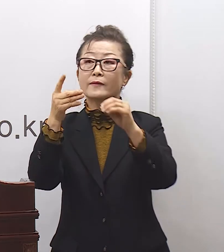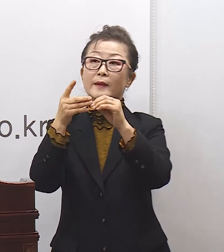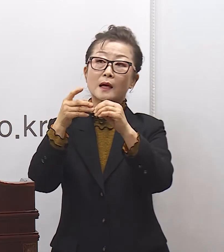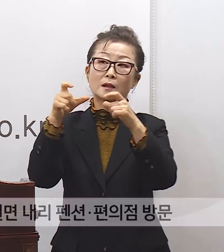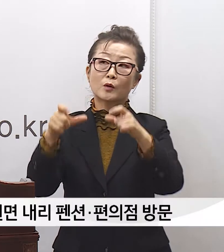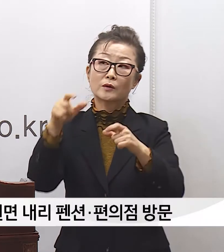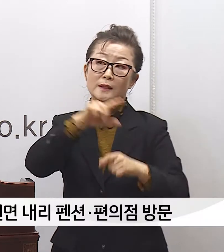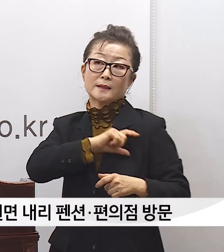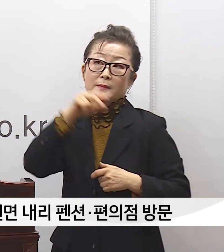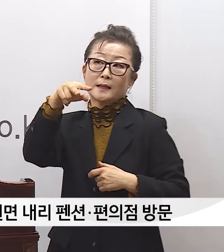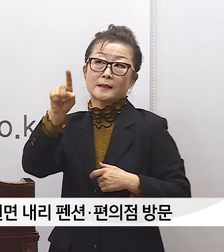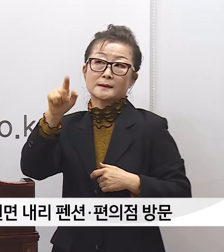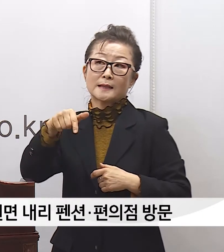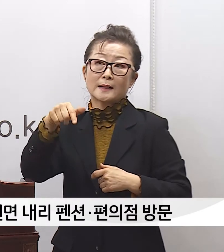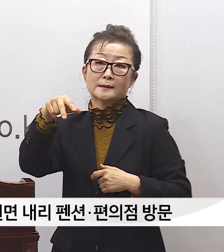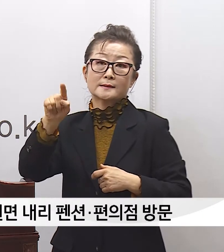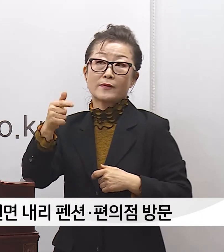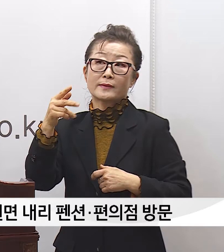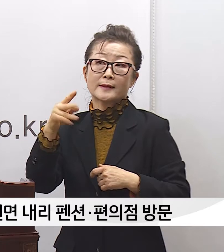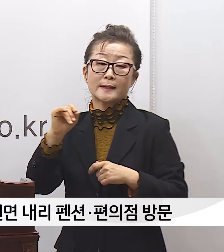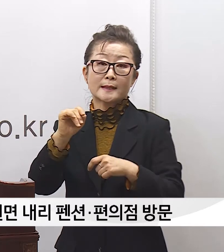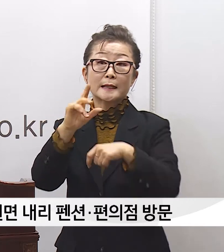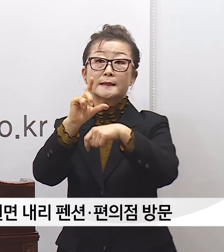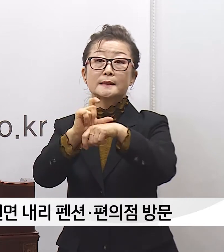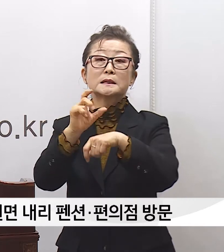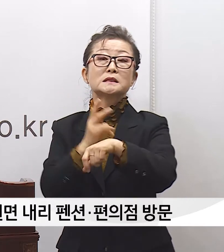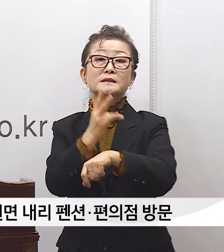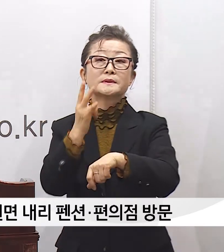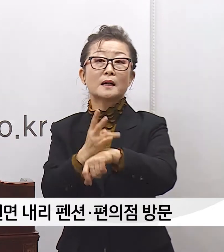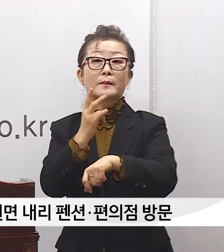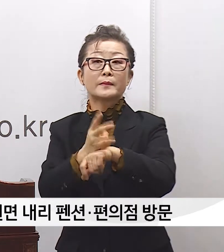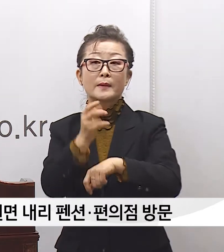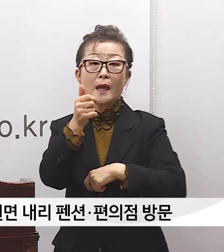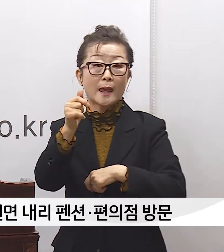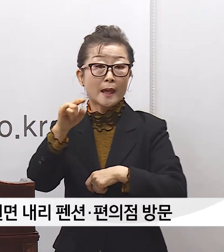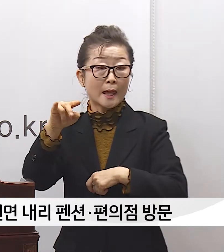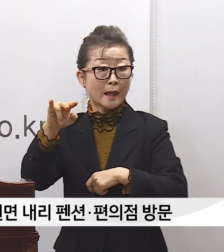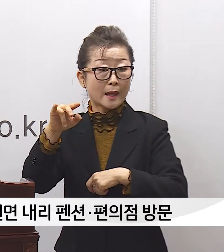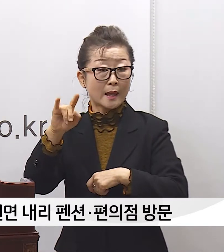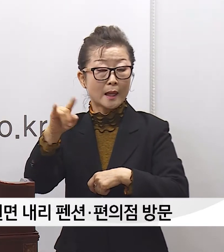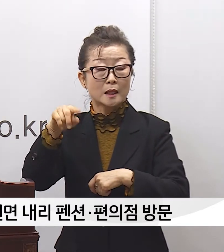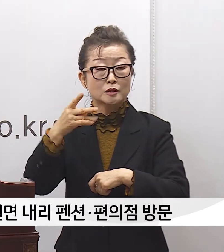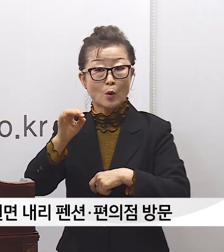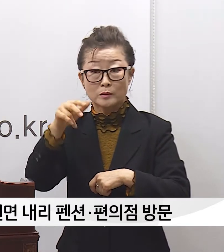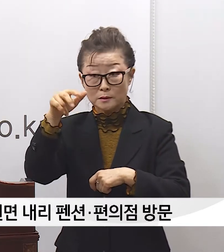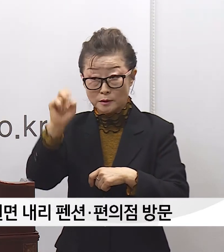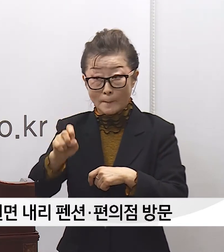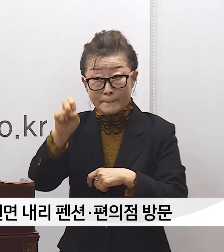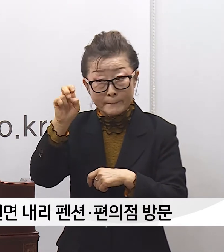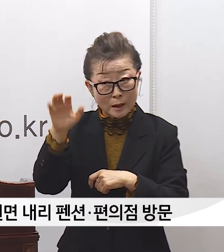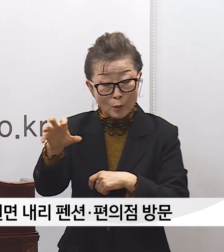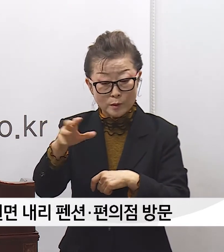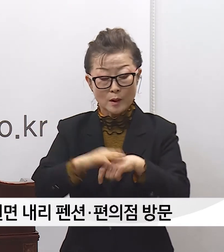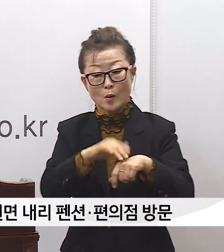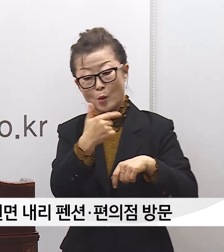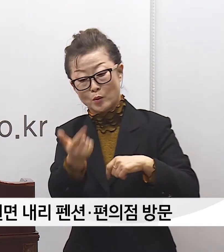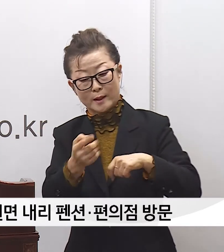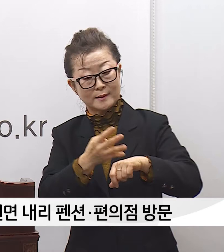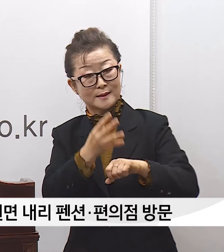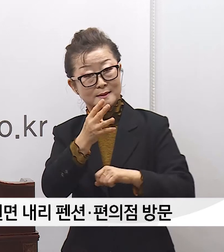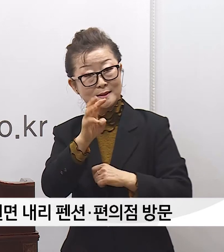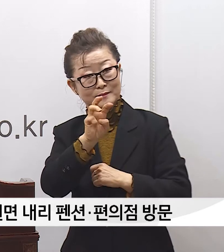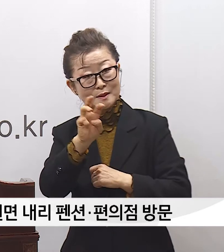태안읍 삭선리 GS25 태안 해송점을 들렸다가 오후 4시